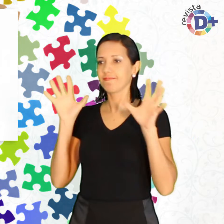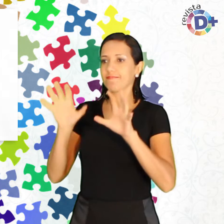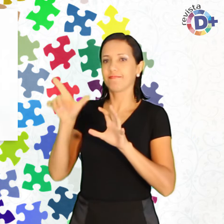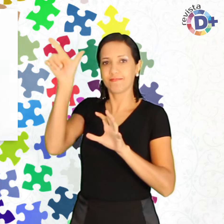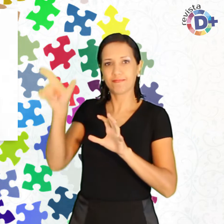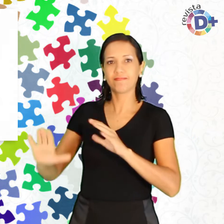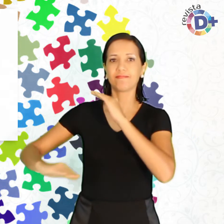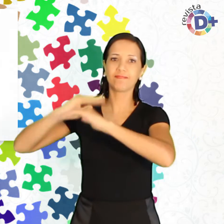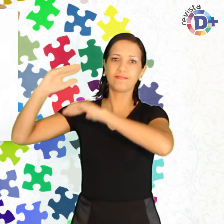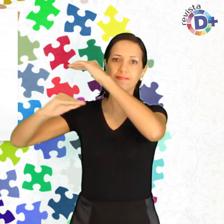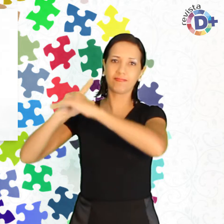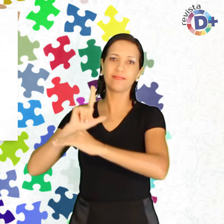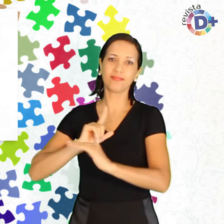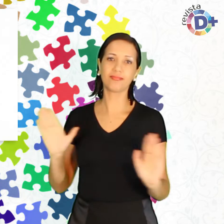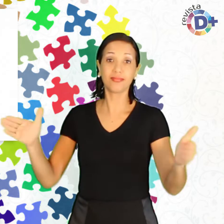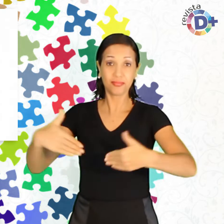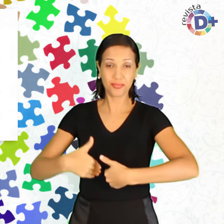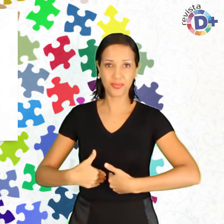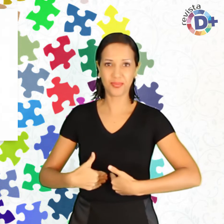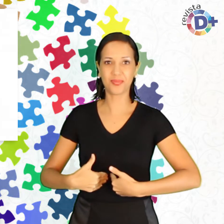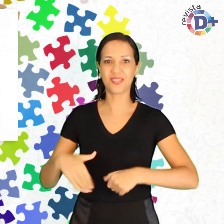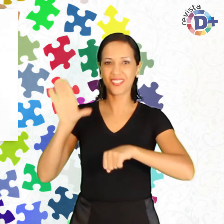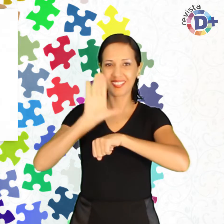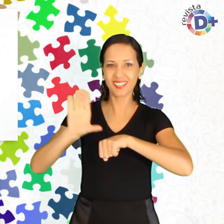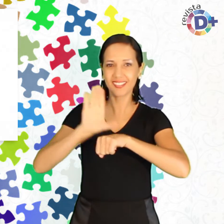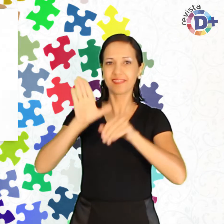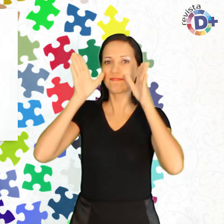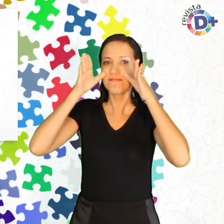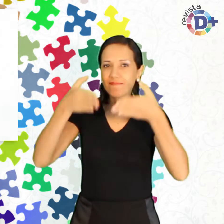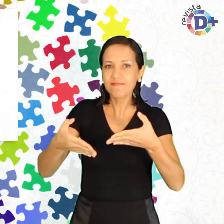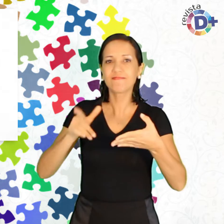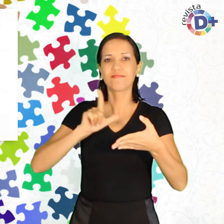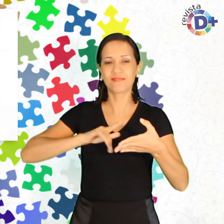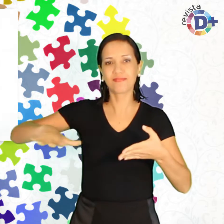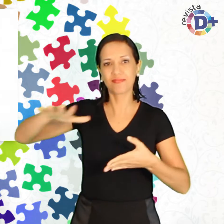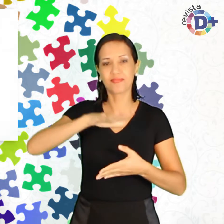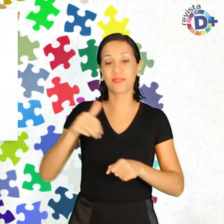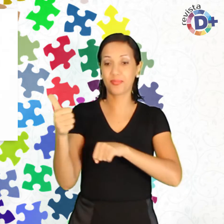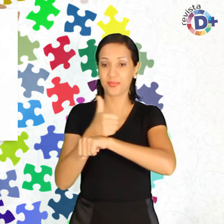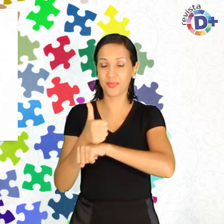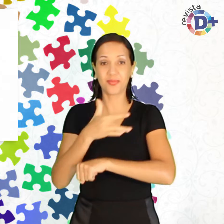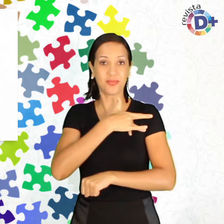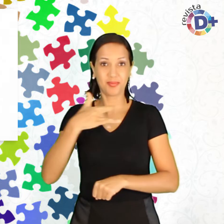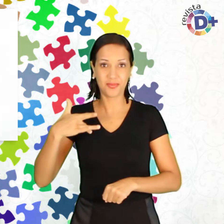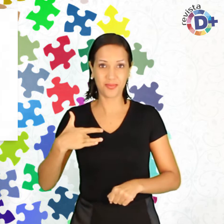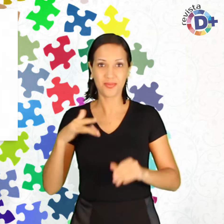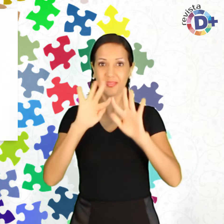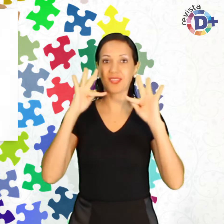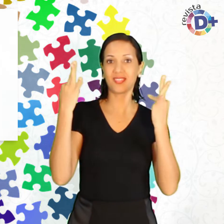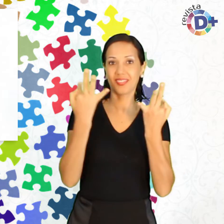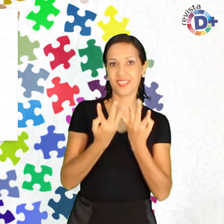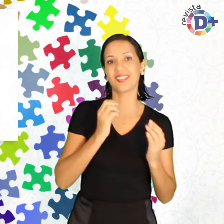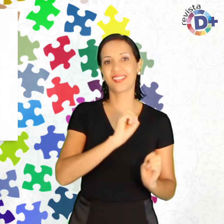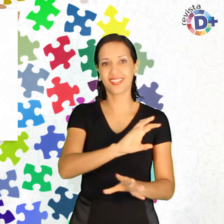terra público alvo profissionais da saúde educação familiares e acompanhantes